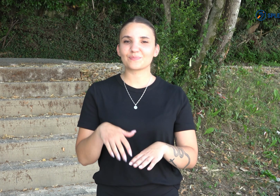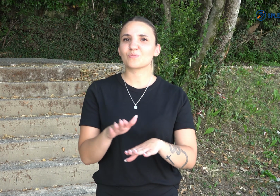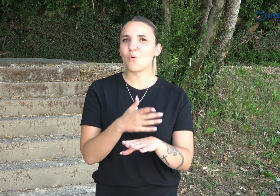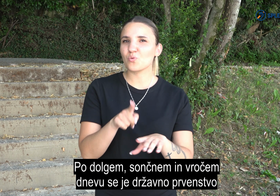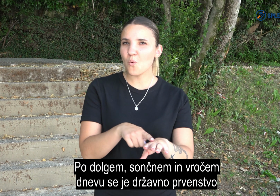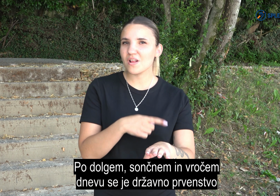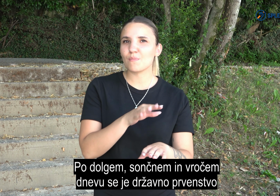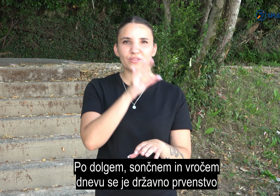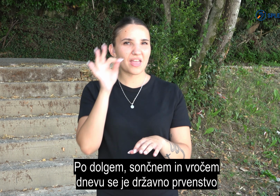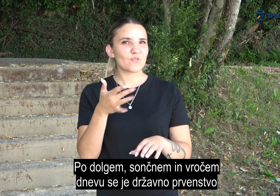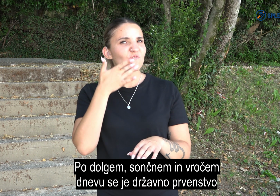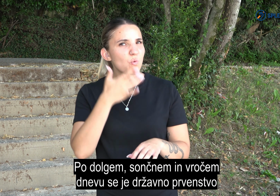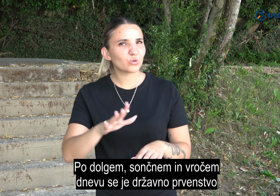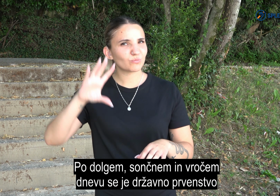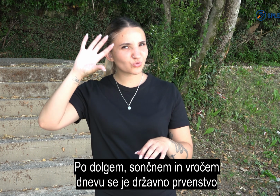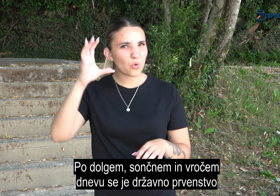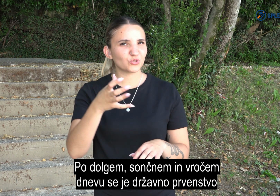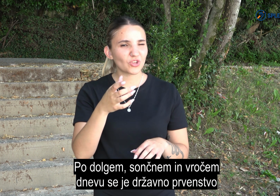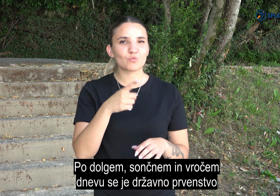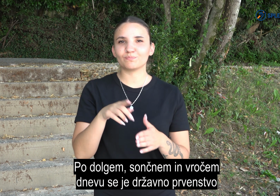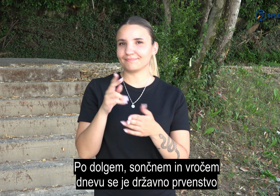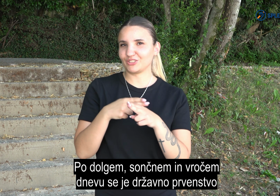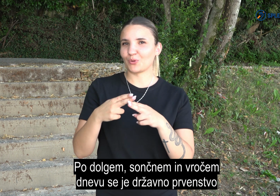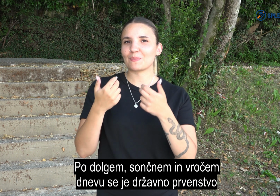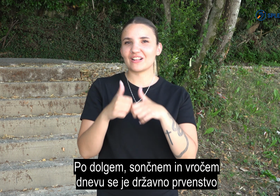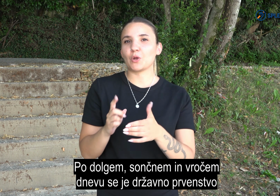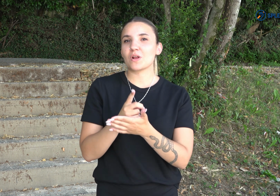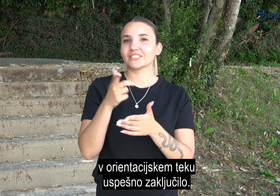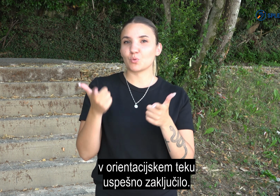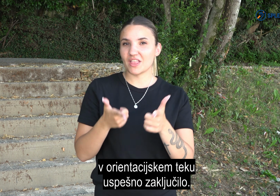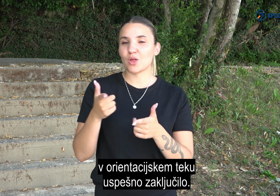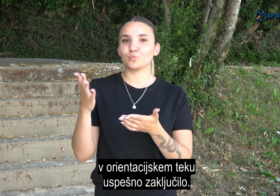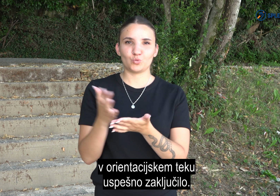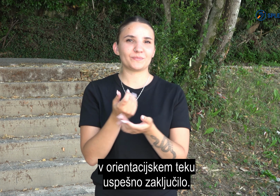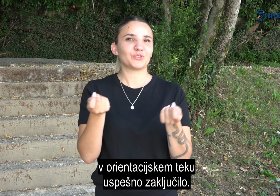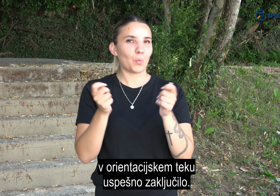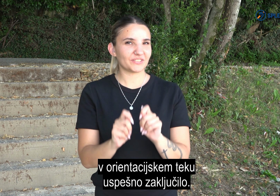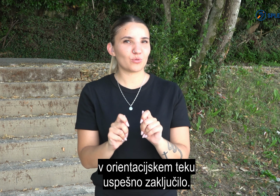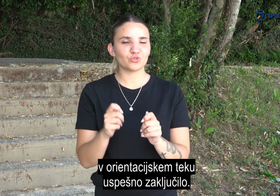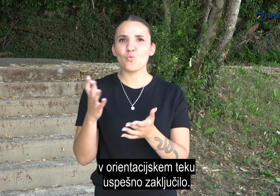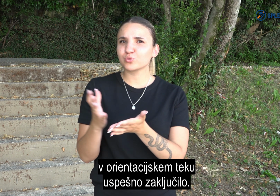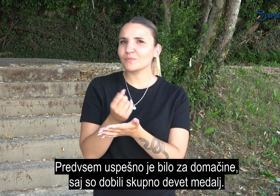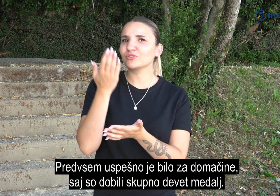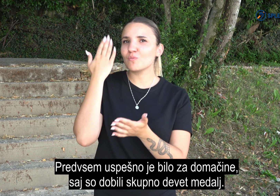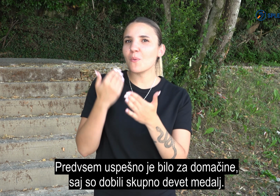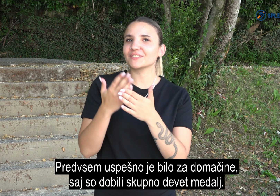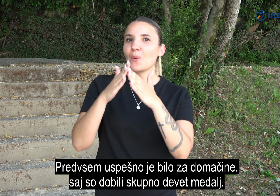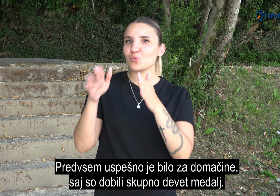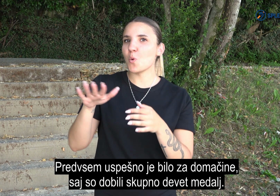Po dolgem, sončnem in vročem dnevu se je državno prvenstvo v orientacijskem teku uspešno zaključilo. Predvsem